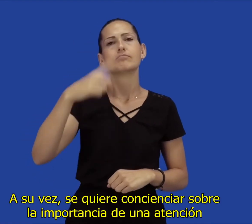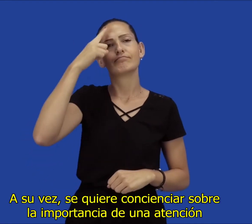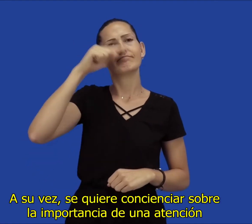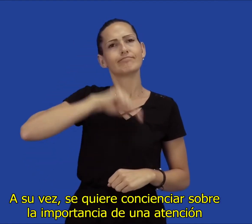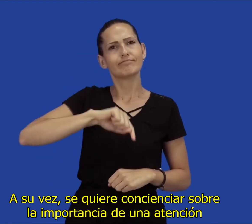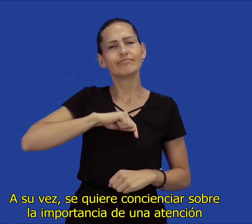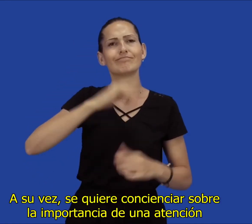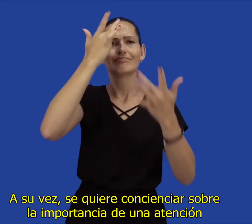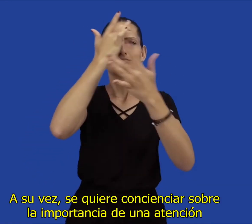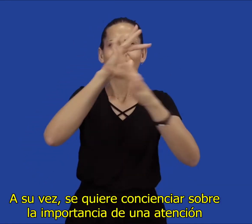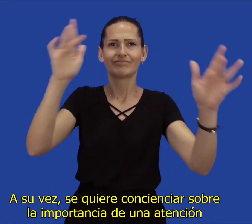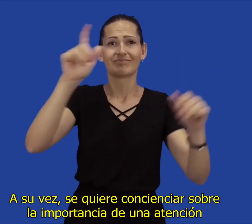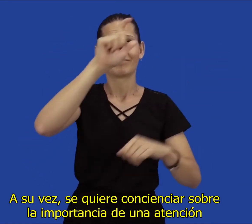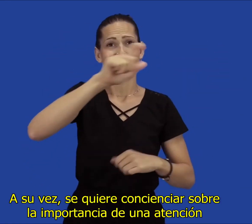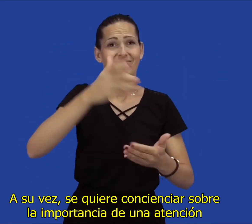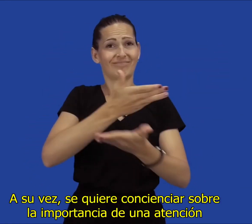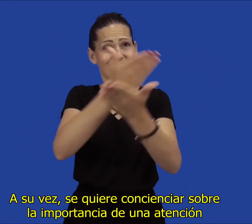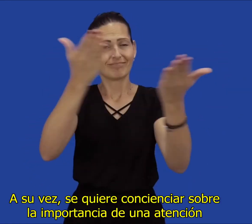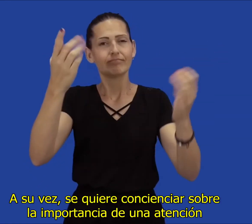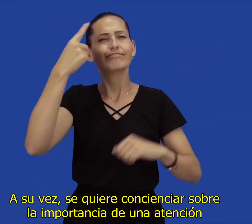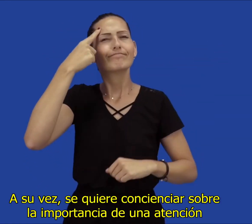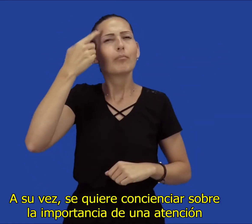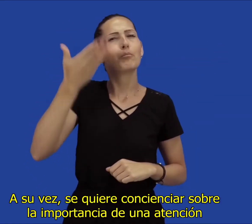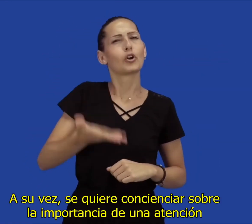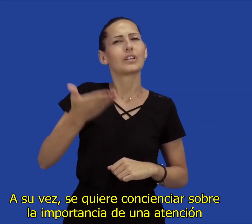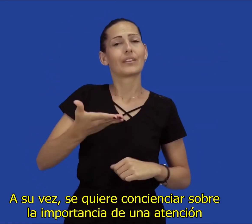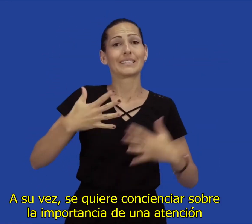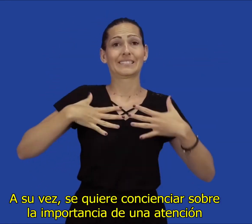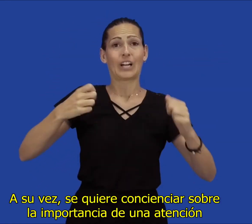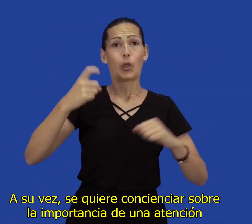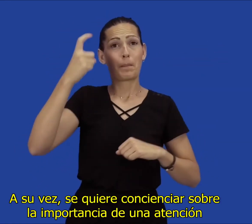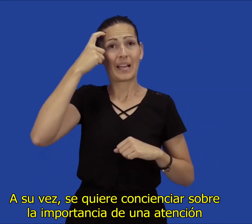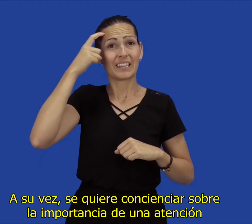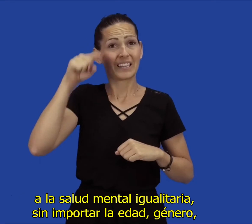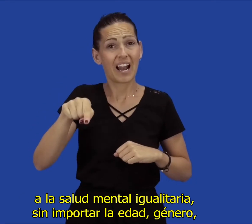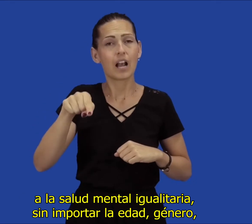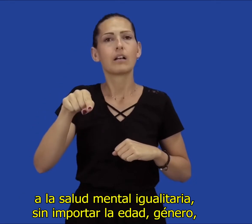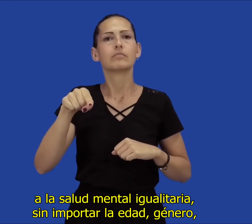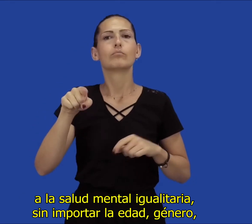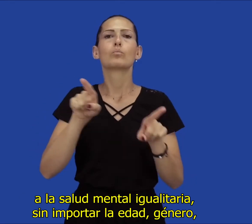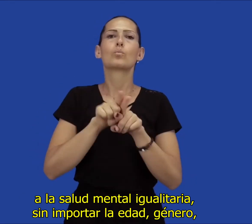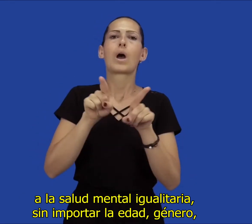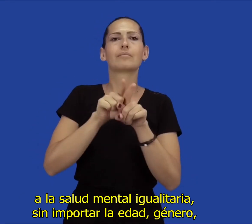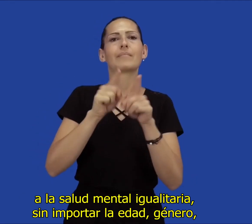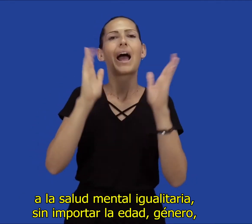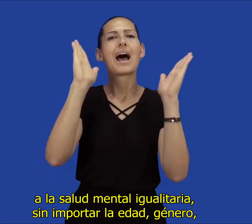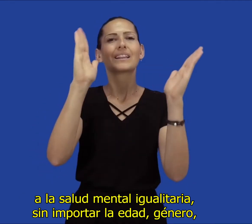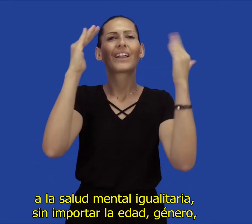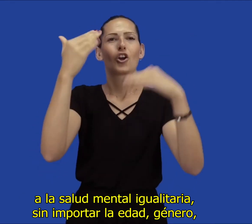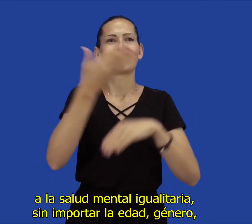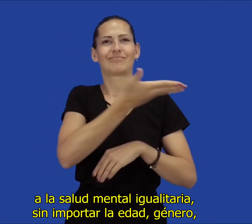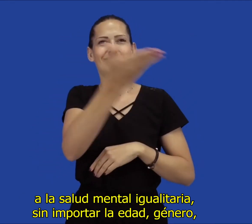a su vez se quiere concienciar sobre la importancia de una atención a la salud mental